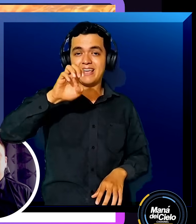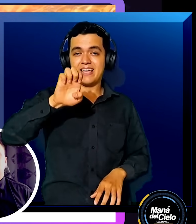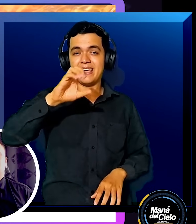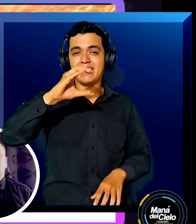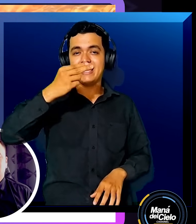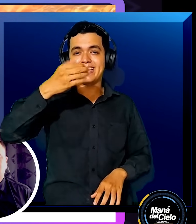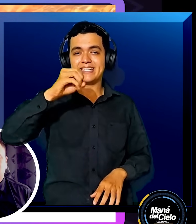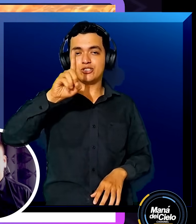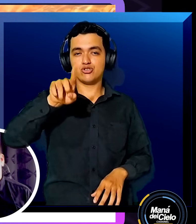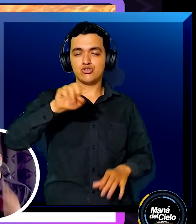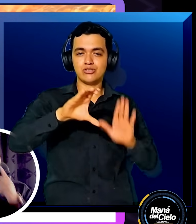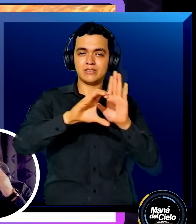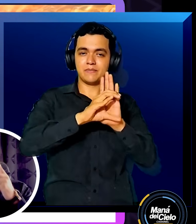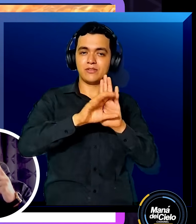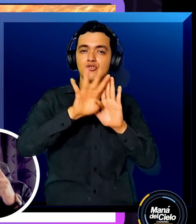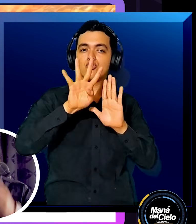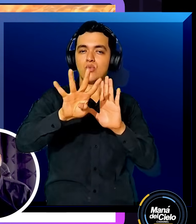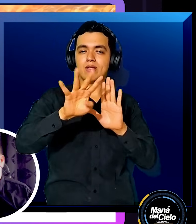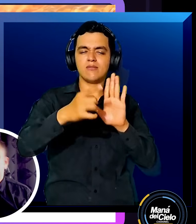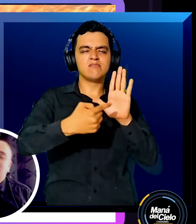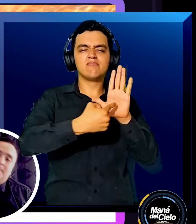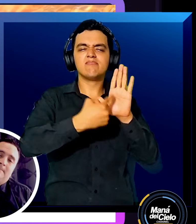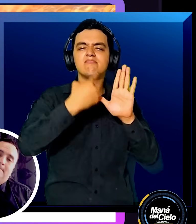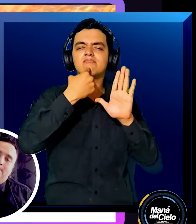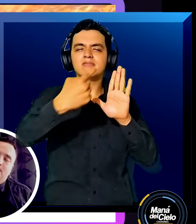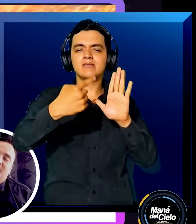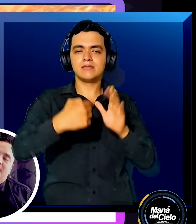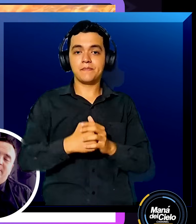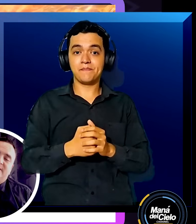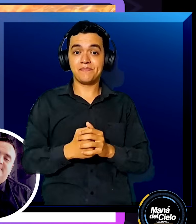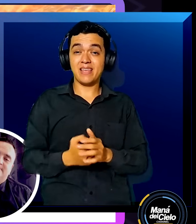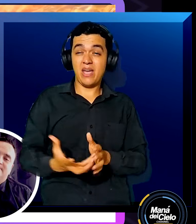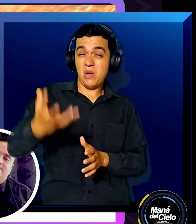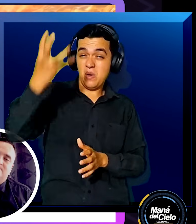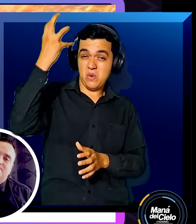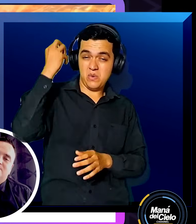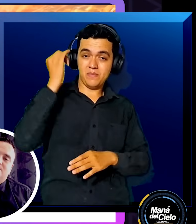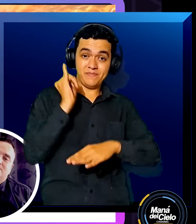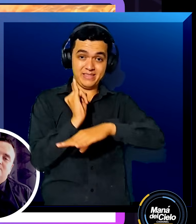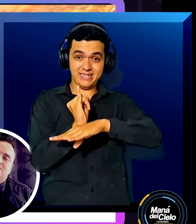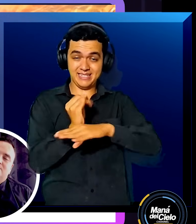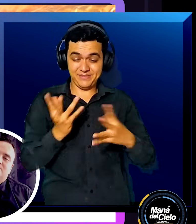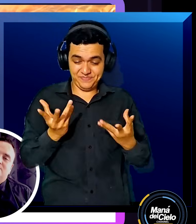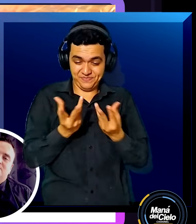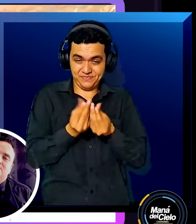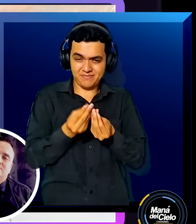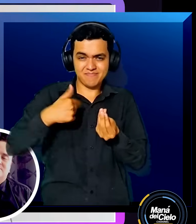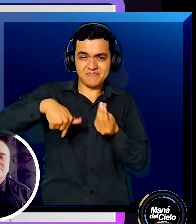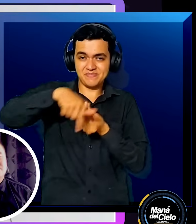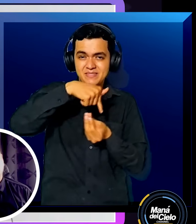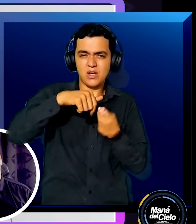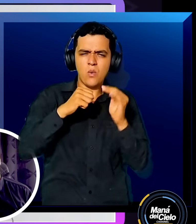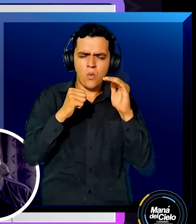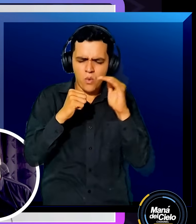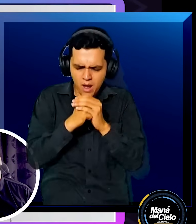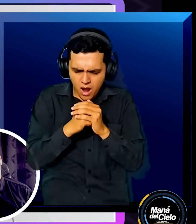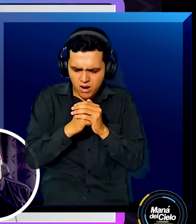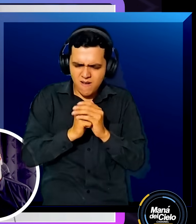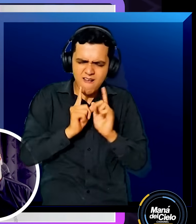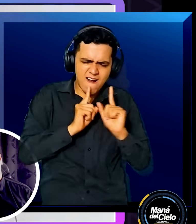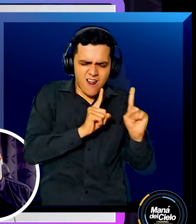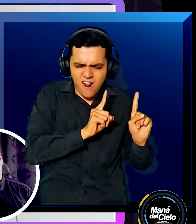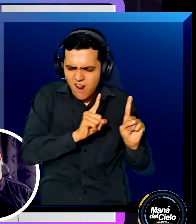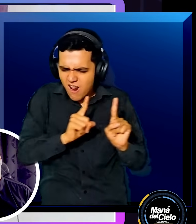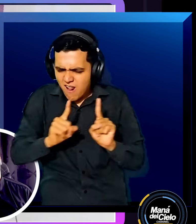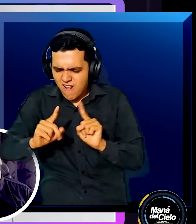la agarramos, oramos por ella y Brenda terminó bautizada en el nombre de Jesús. Alabanzas